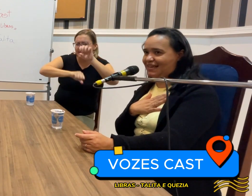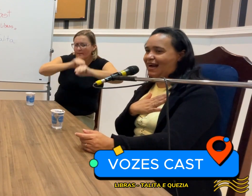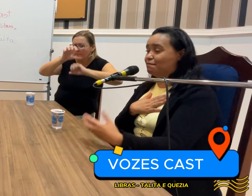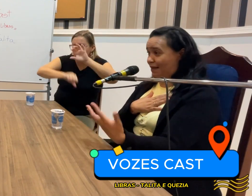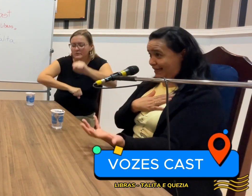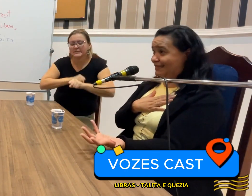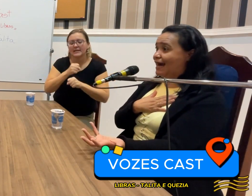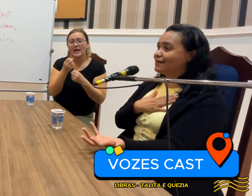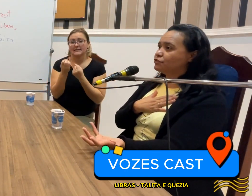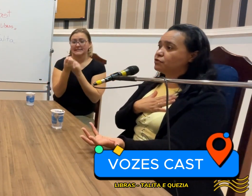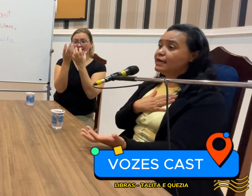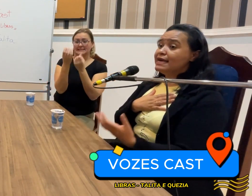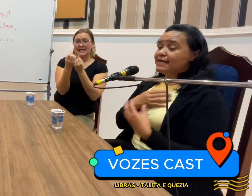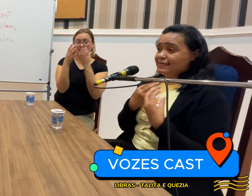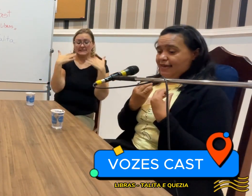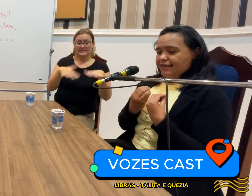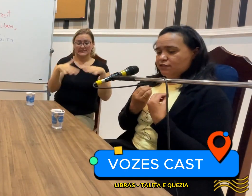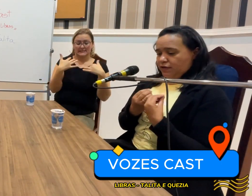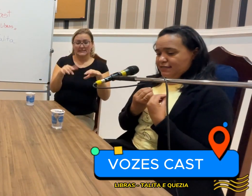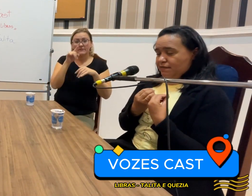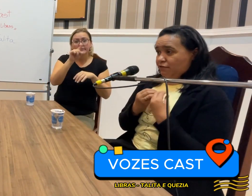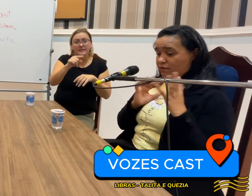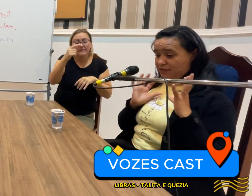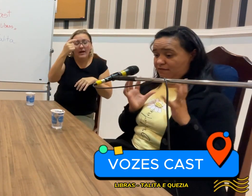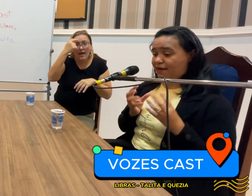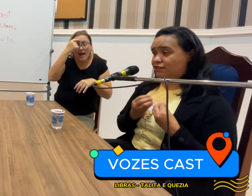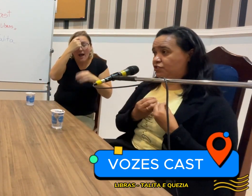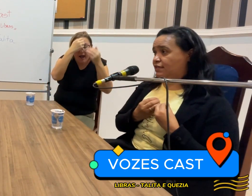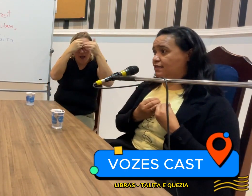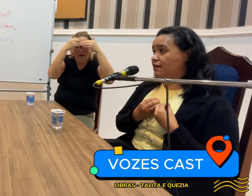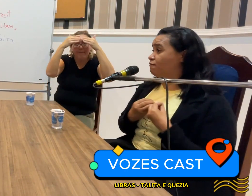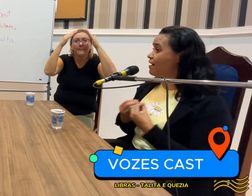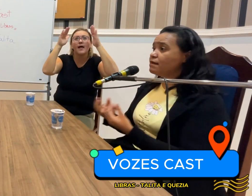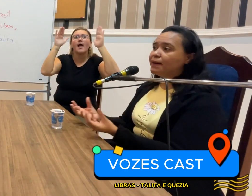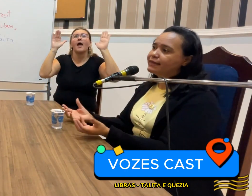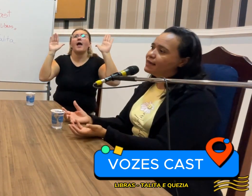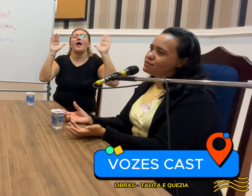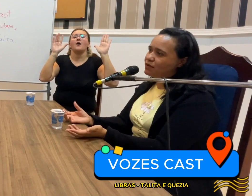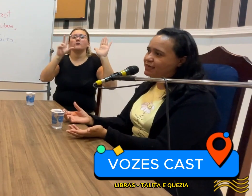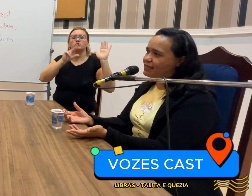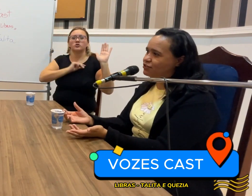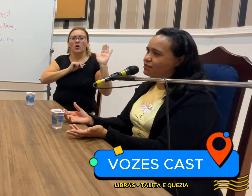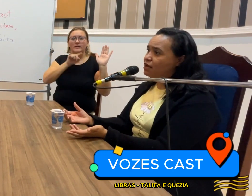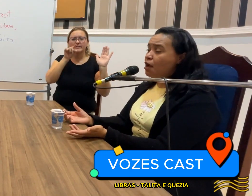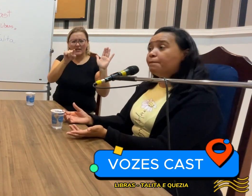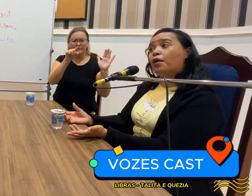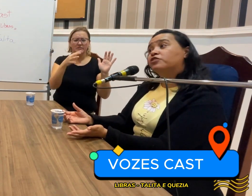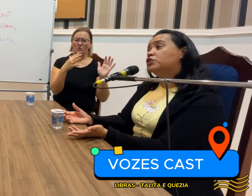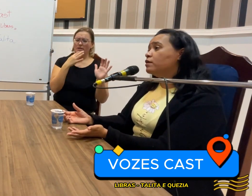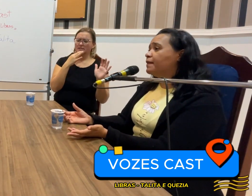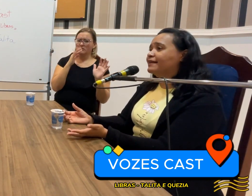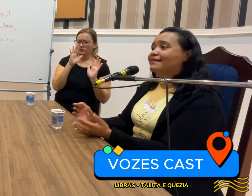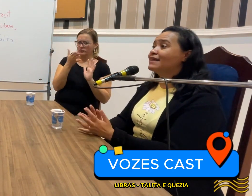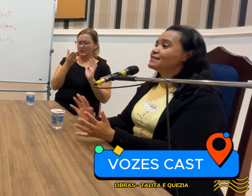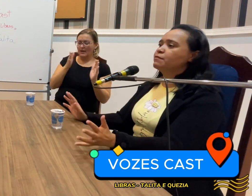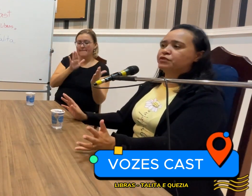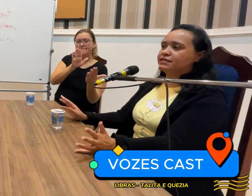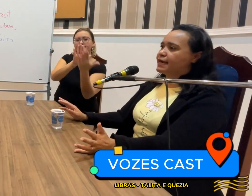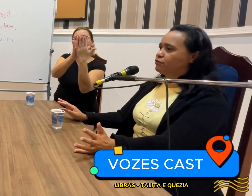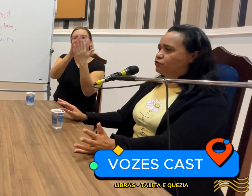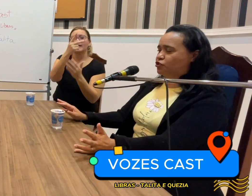vai ficar impactado. Sim. E esse conhecimento que você vai adquirir vai impactar a sua igreja. Pode não